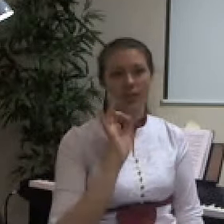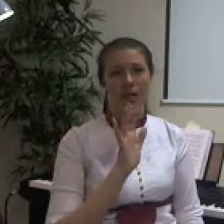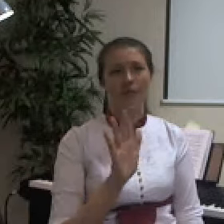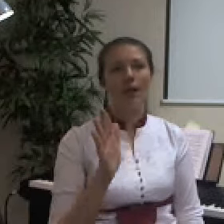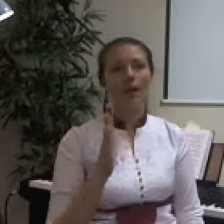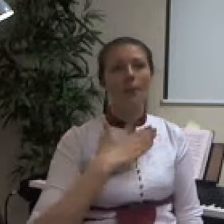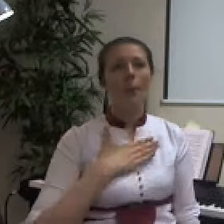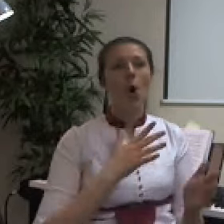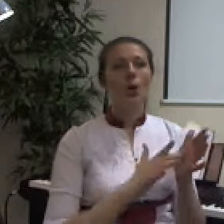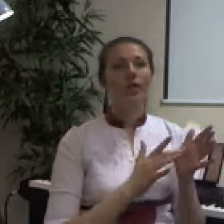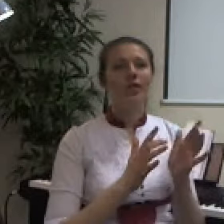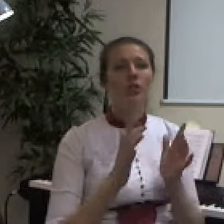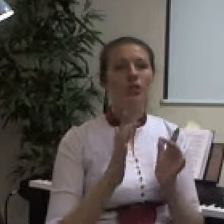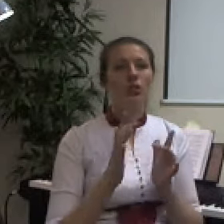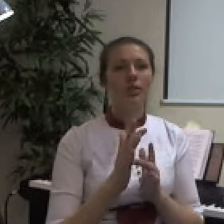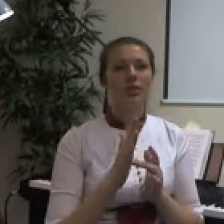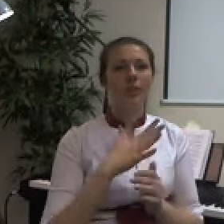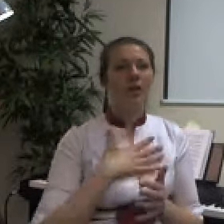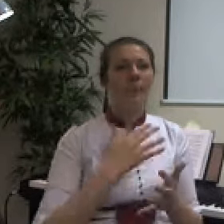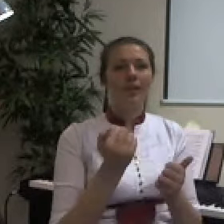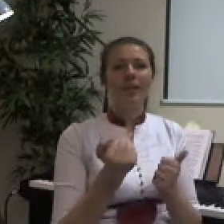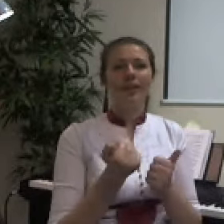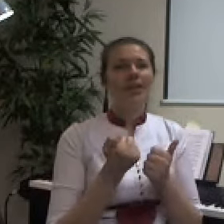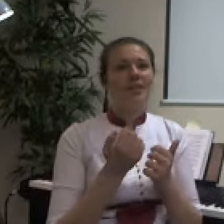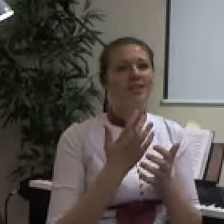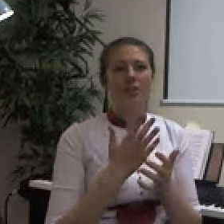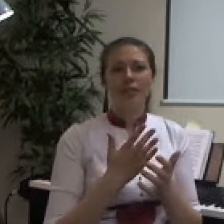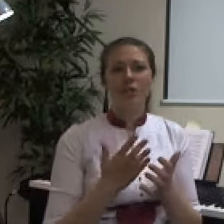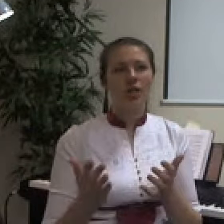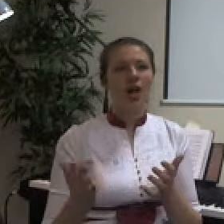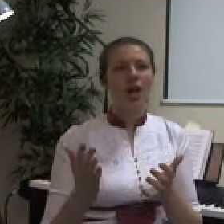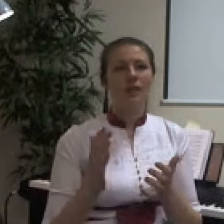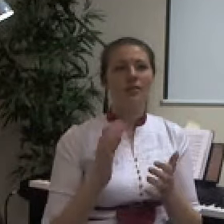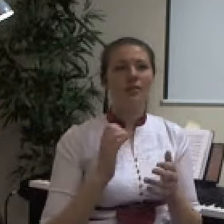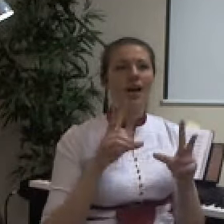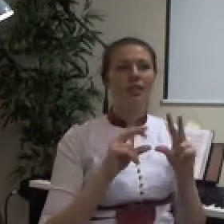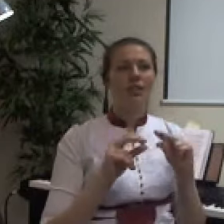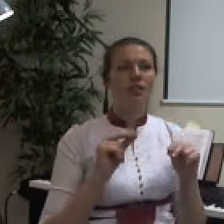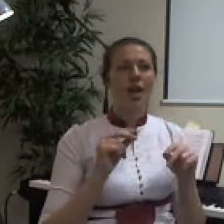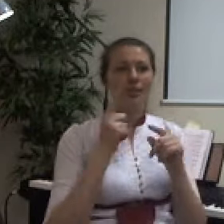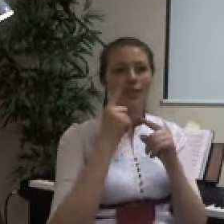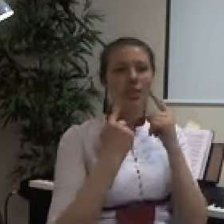Мой Иисус, мне не сдержать от счастья слез.